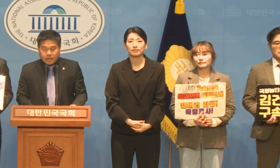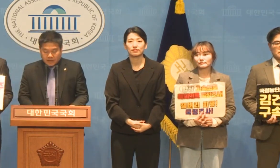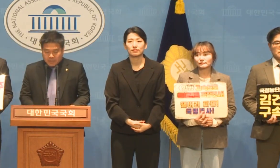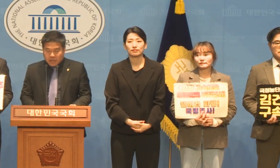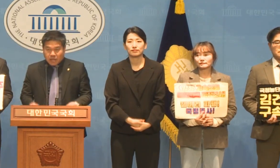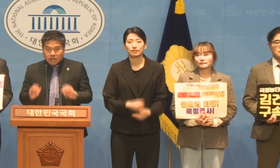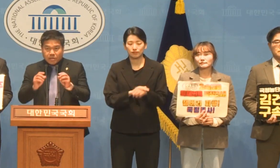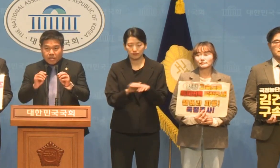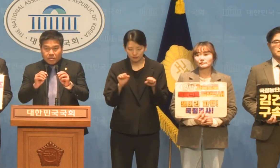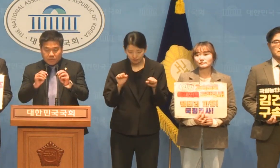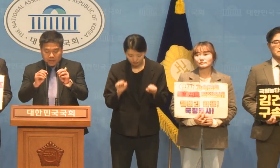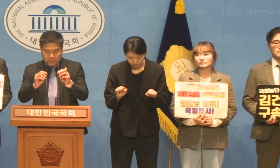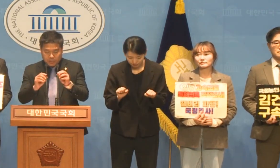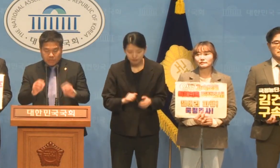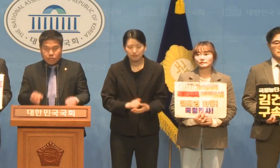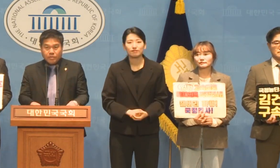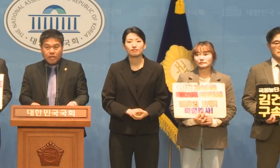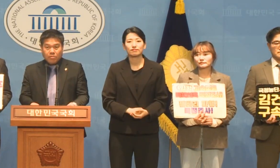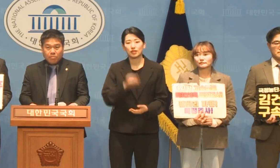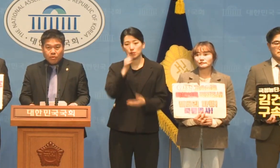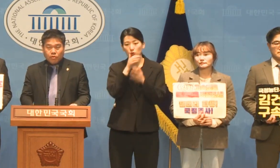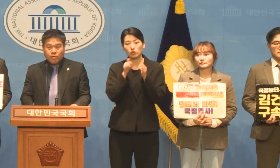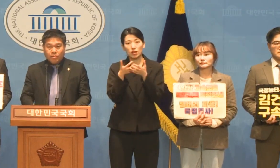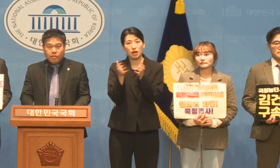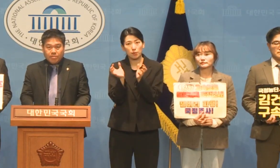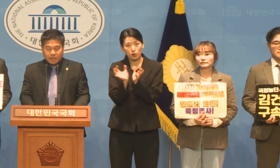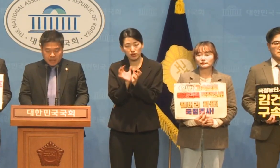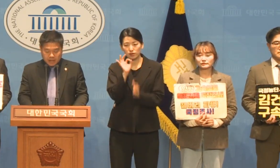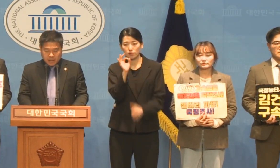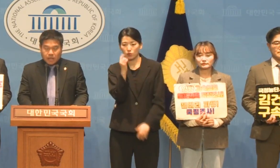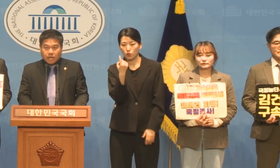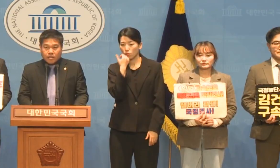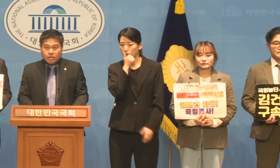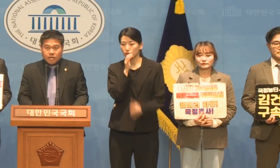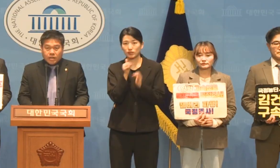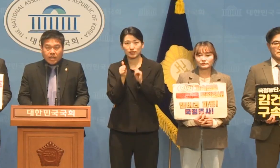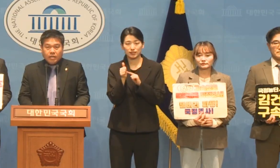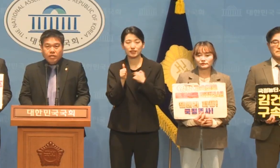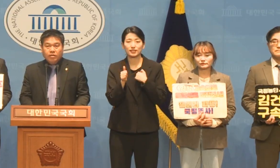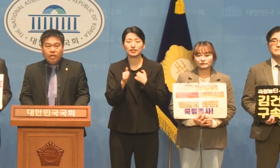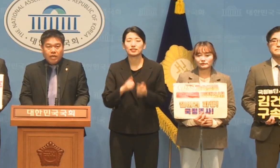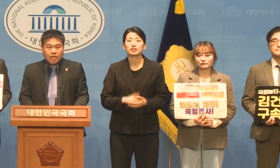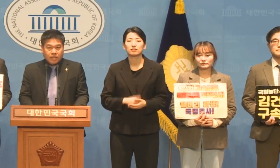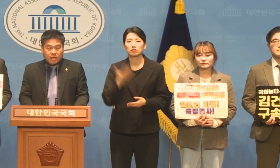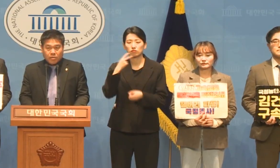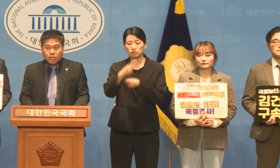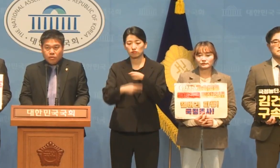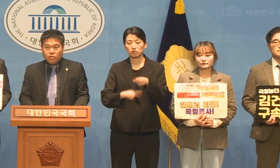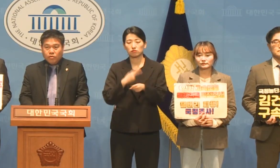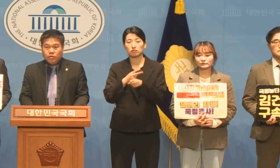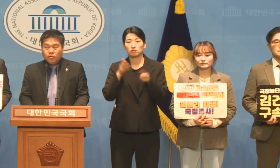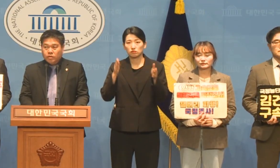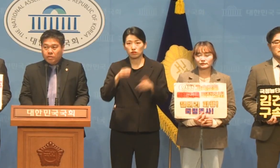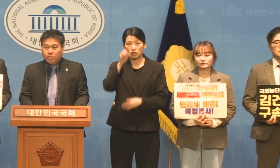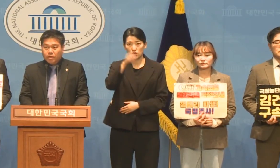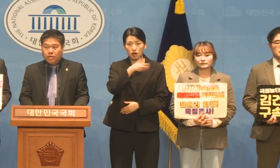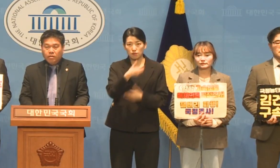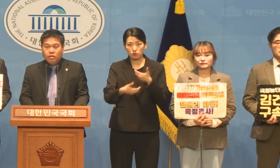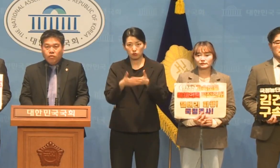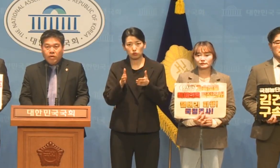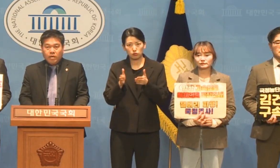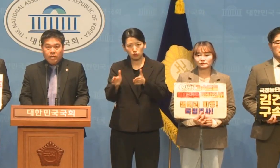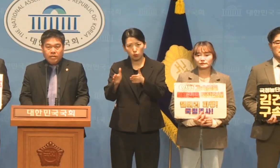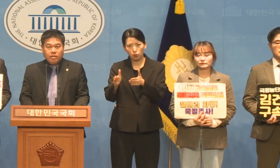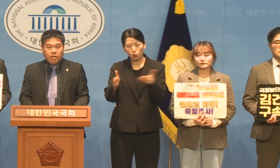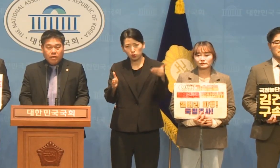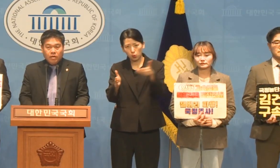네, 안녕하십니까. 검사를 검사하는 변호사 모임 상임대표 오동현 변호사입니다. 저희는 지난 2년간 양평 고속도로 종점 변경